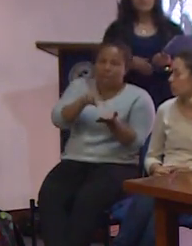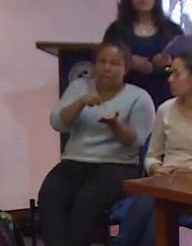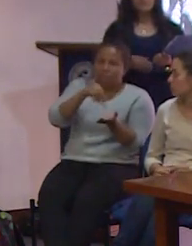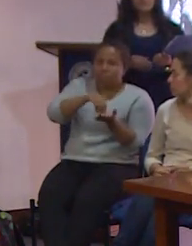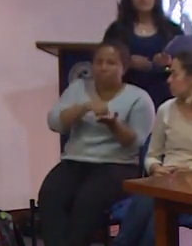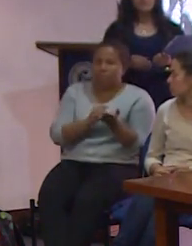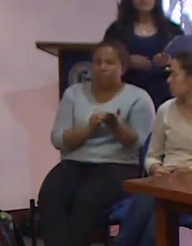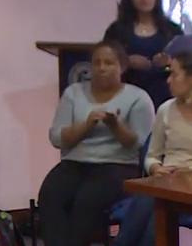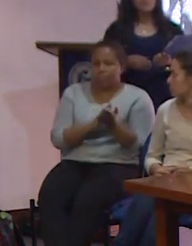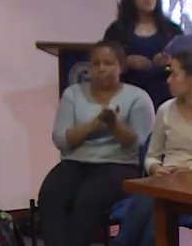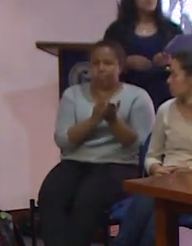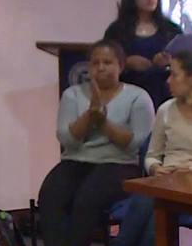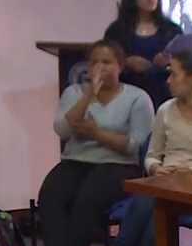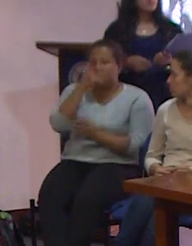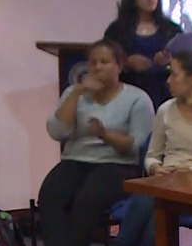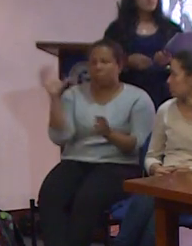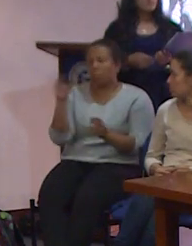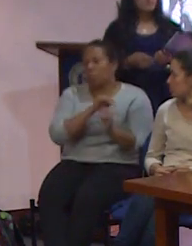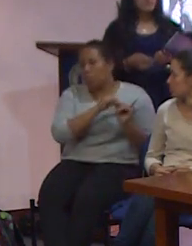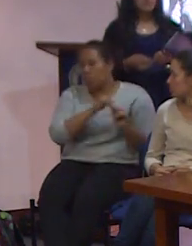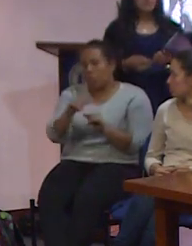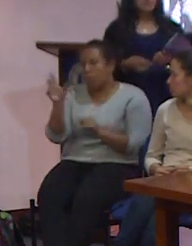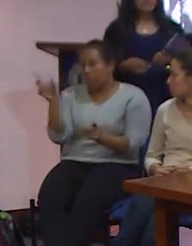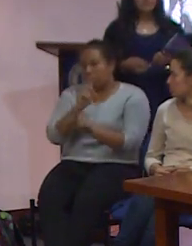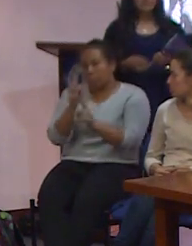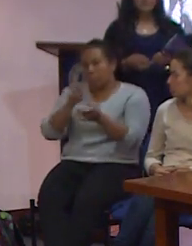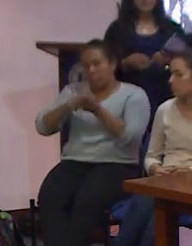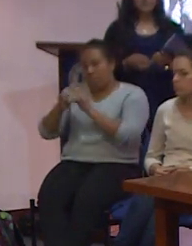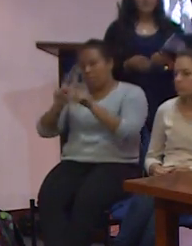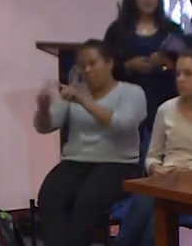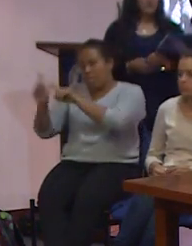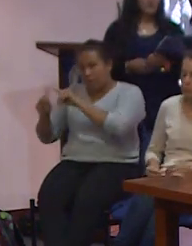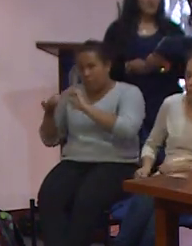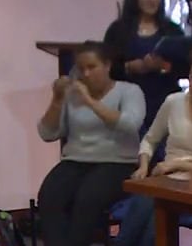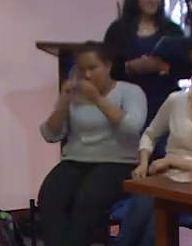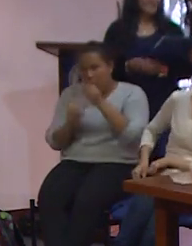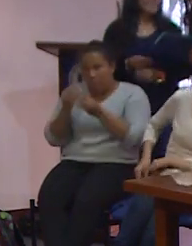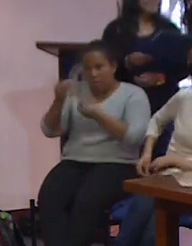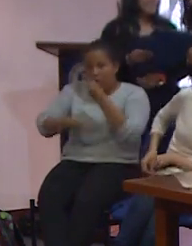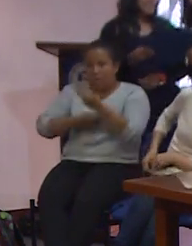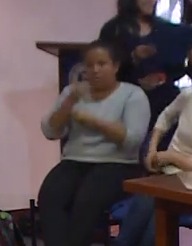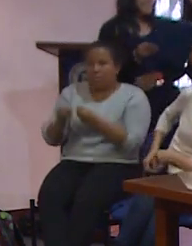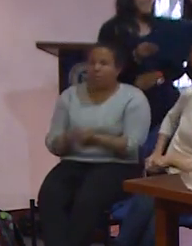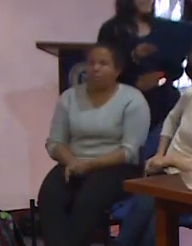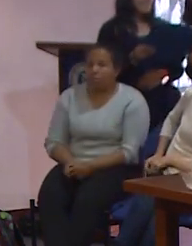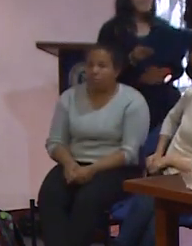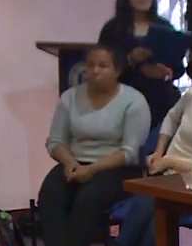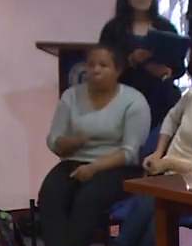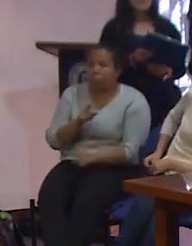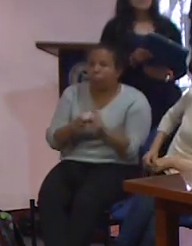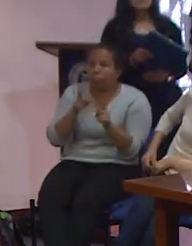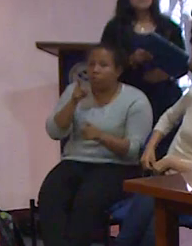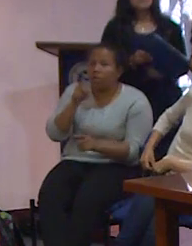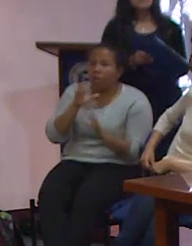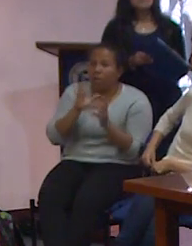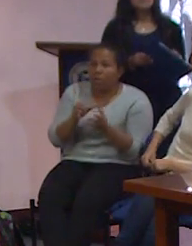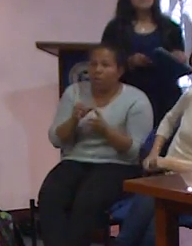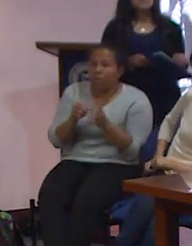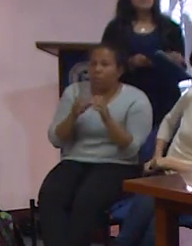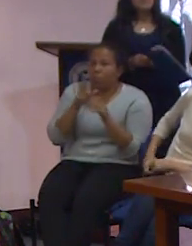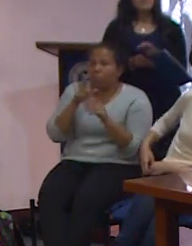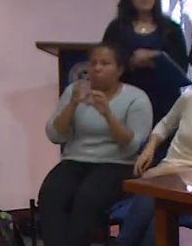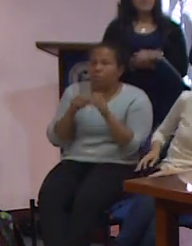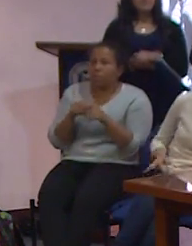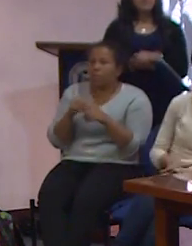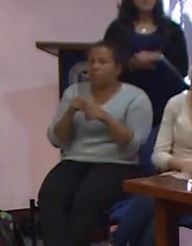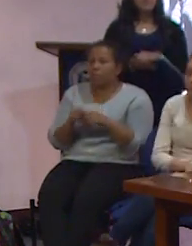estar oscilando mucho esas mismas dinámicas que se puedan dar al interior de cada línea. Solo en relación al